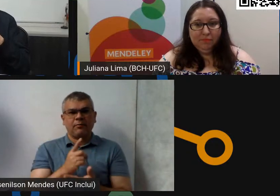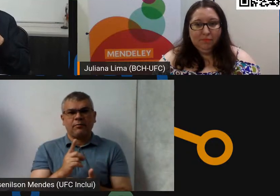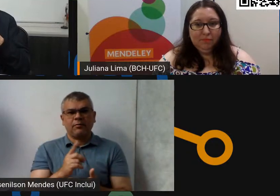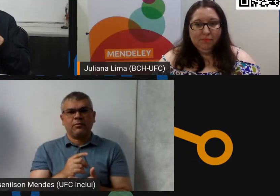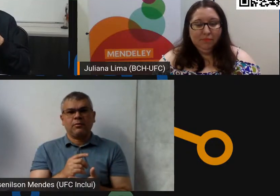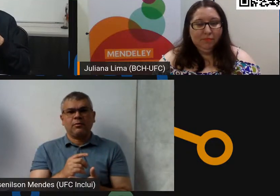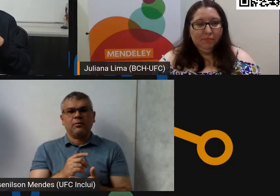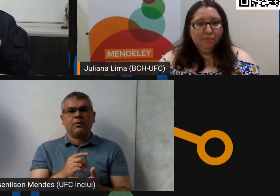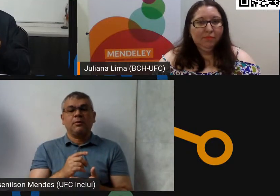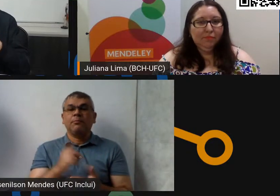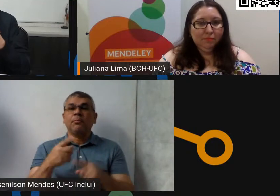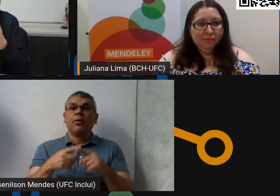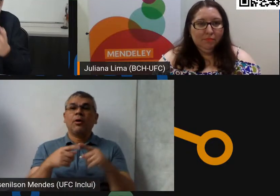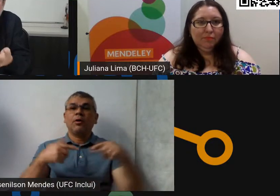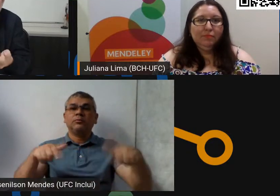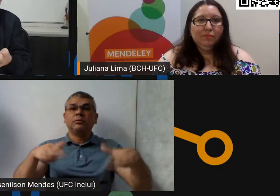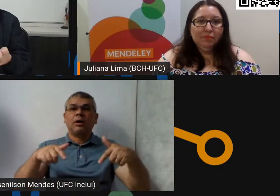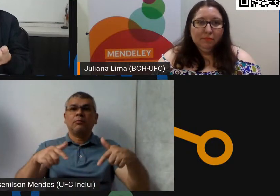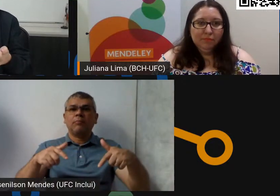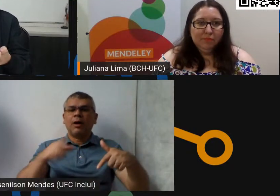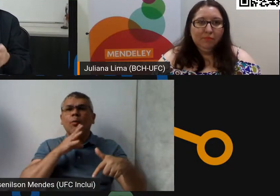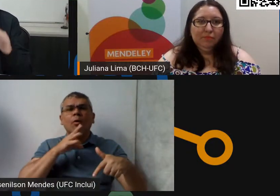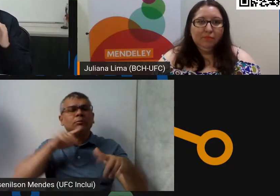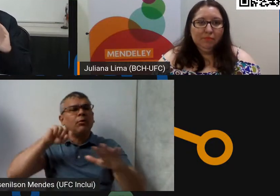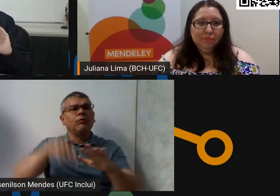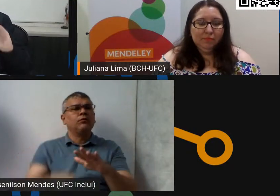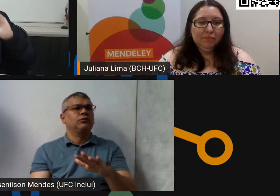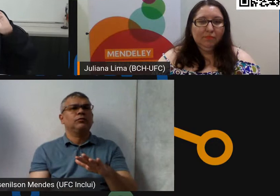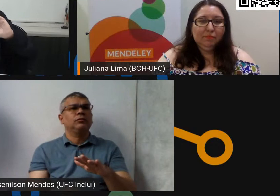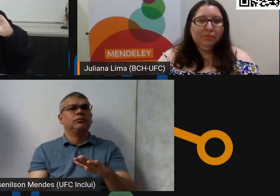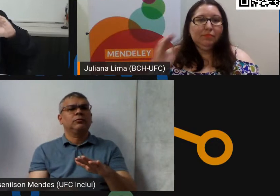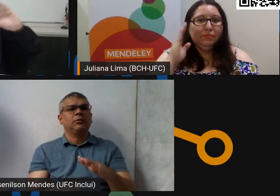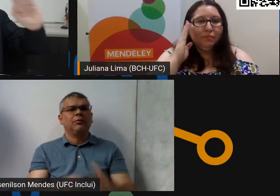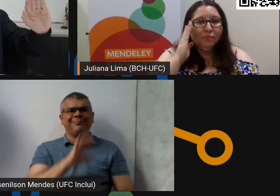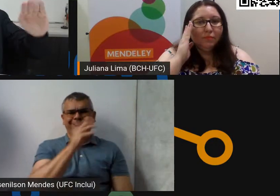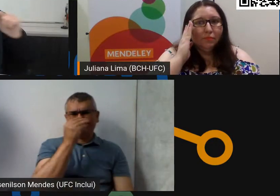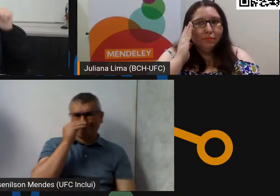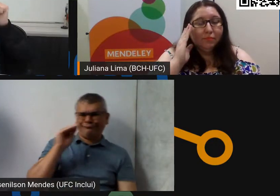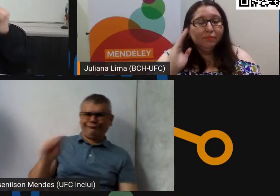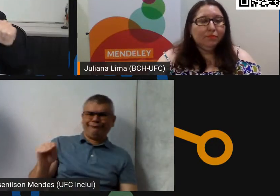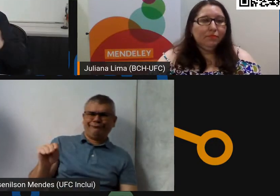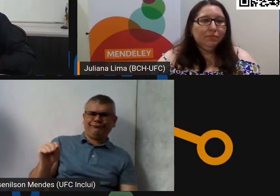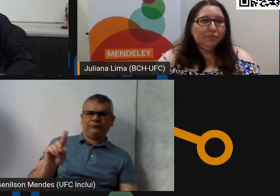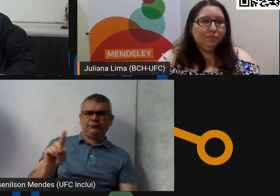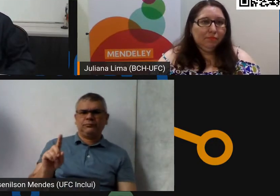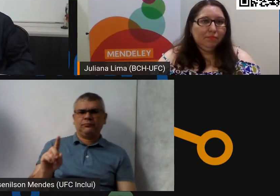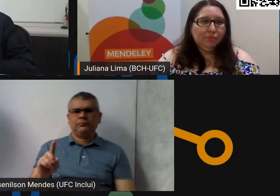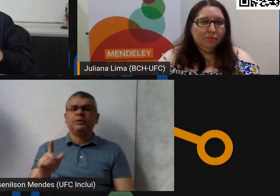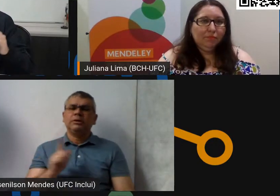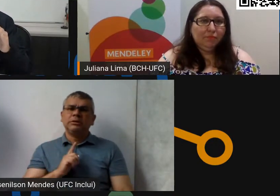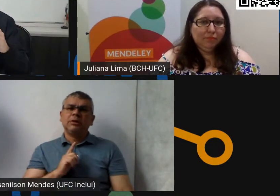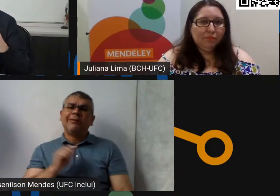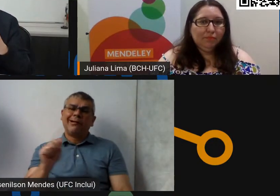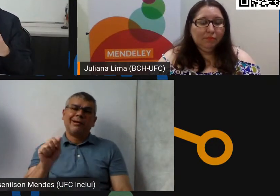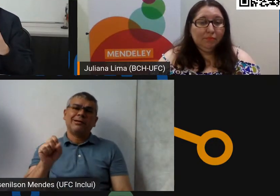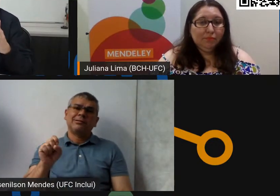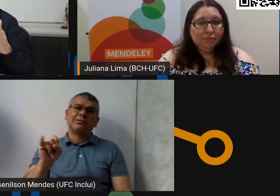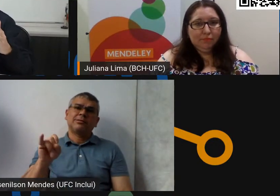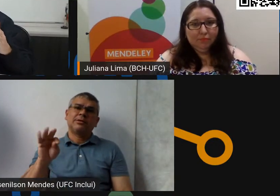ser ignorado. É a especialidade dele. Então, essa eu chamo de revisão assistemática e ela existe.